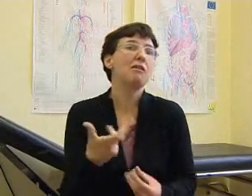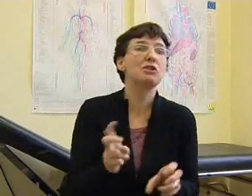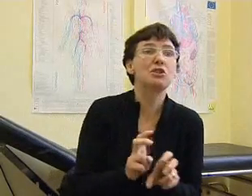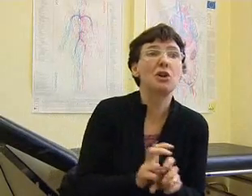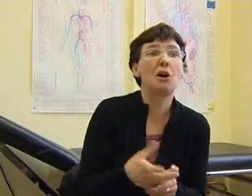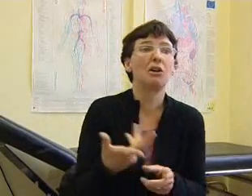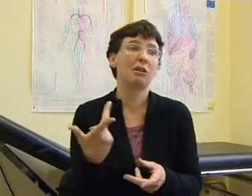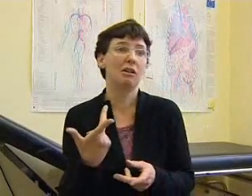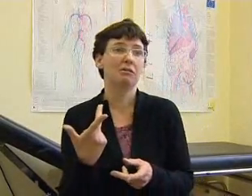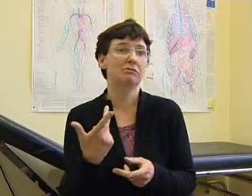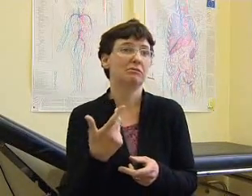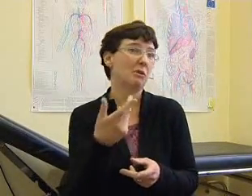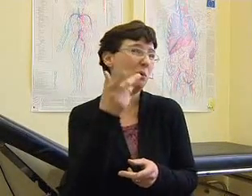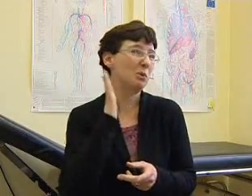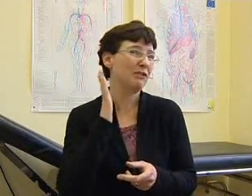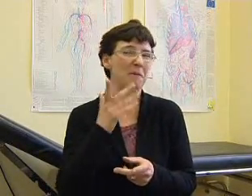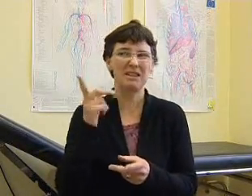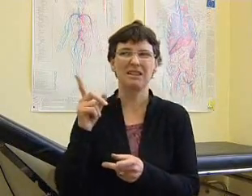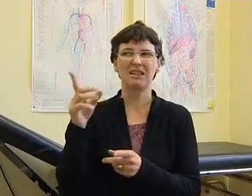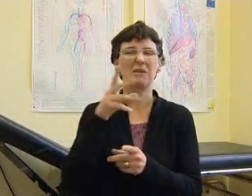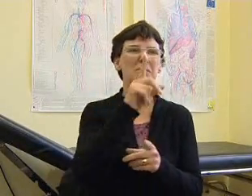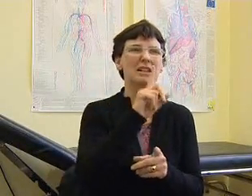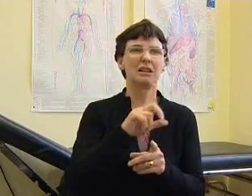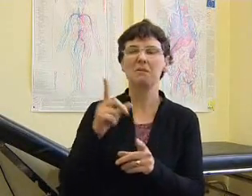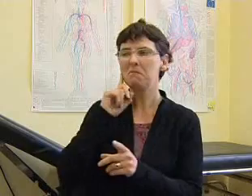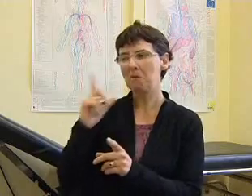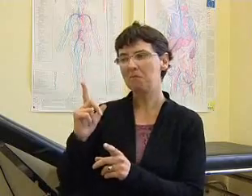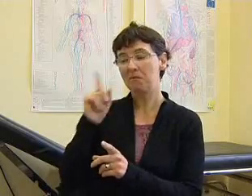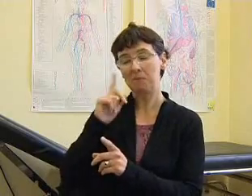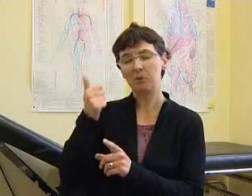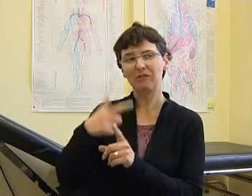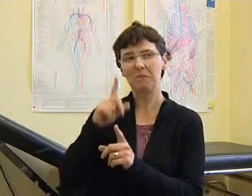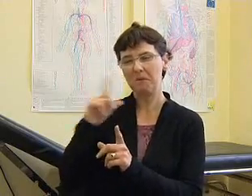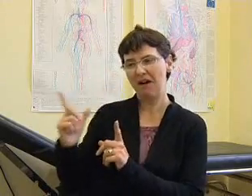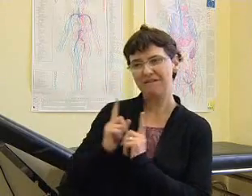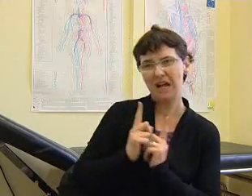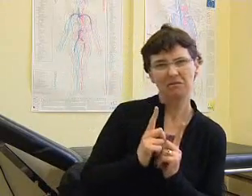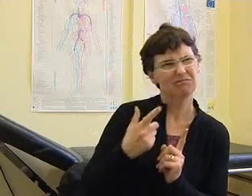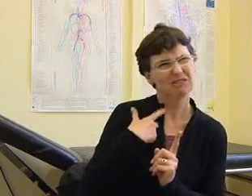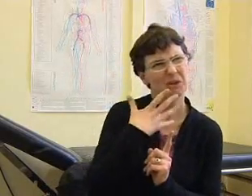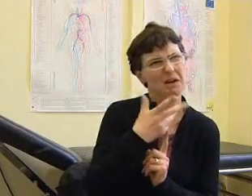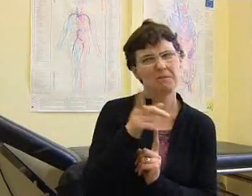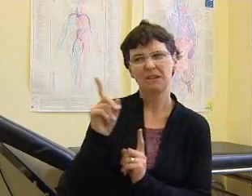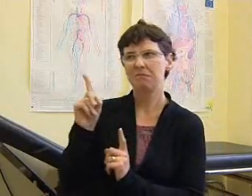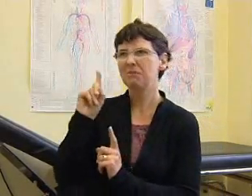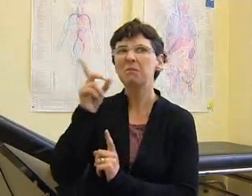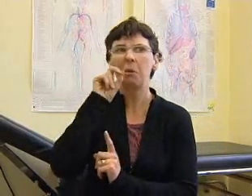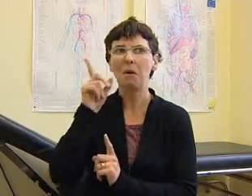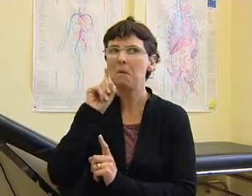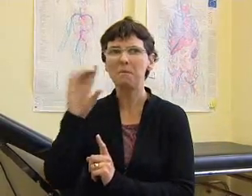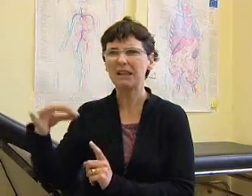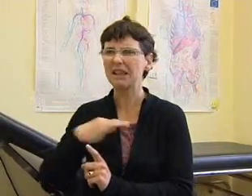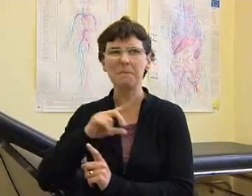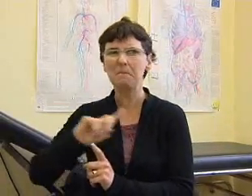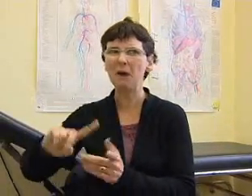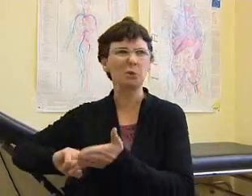je devais toujours y aller avec quelqu'un de ma famille, ma mère ou ma sœur. Ça, c'était avant. Et je me souviens, une fois, ma mère est venue avec